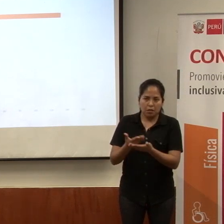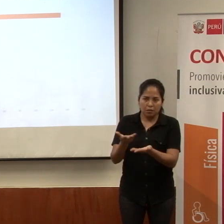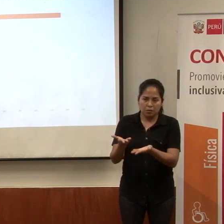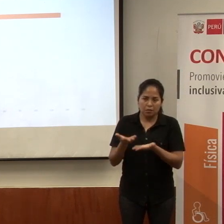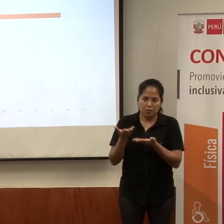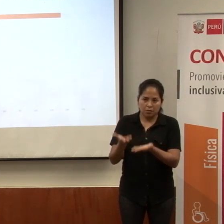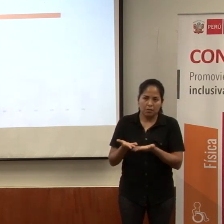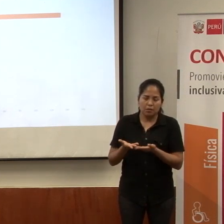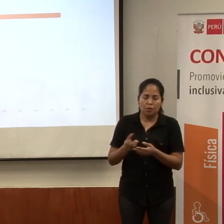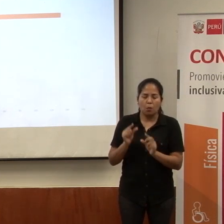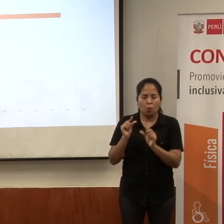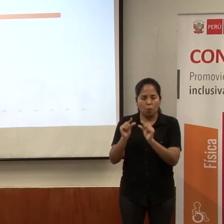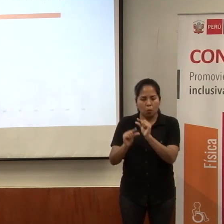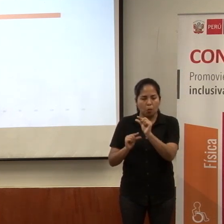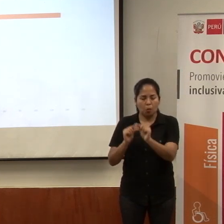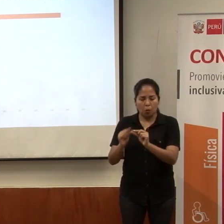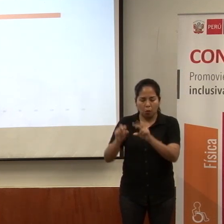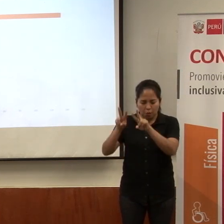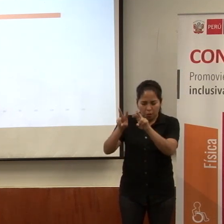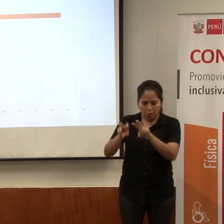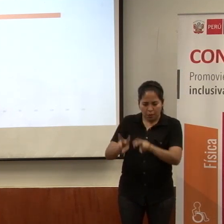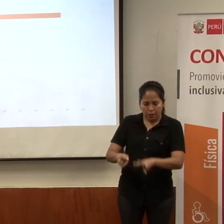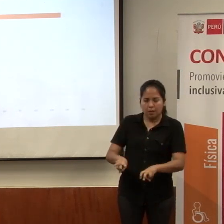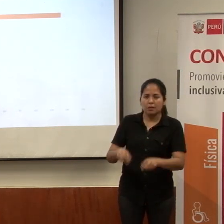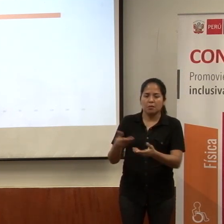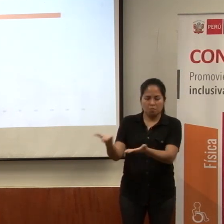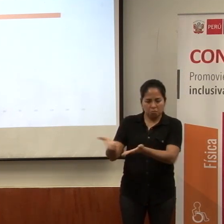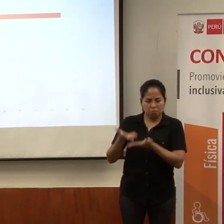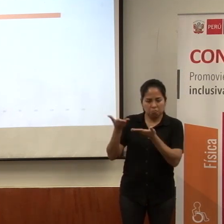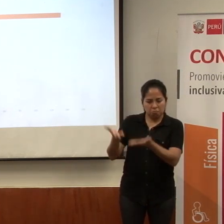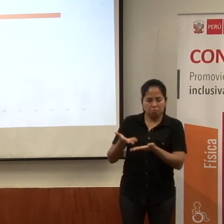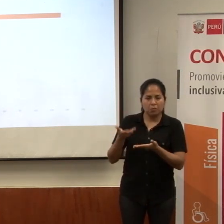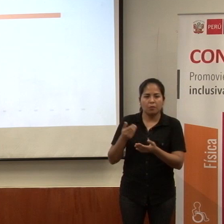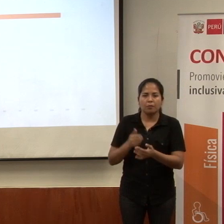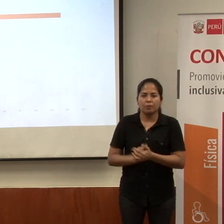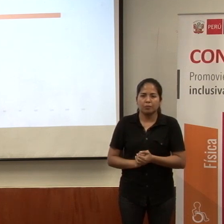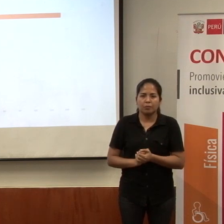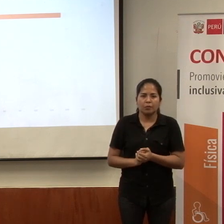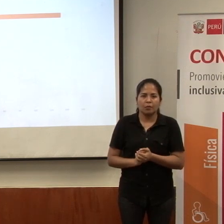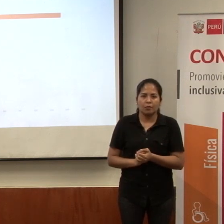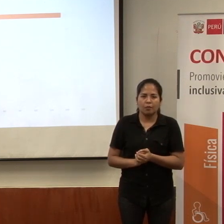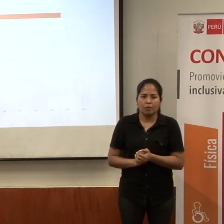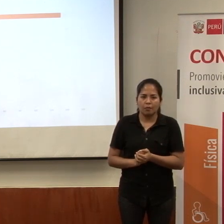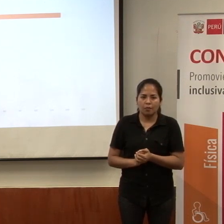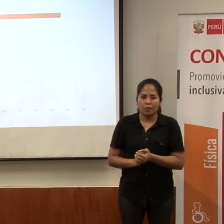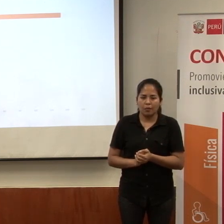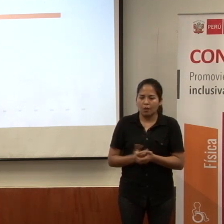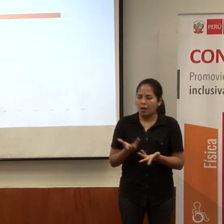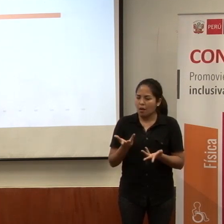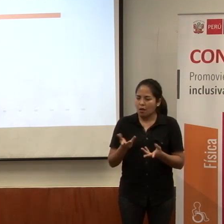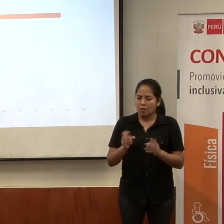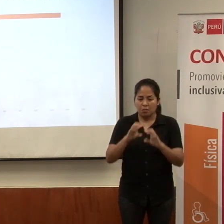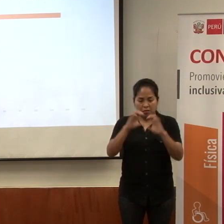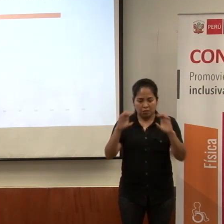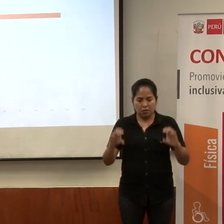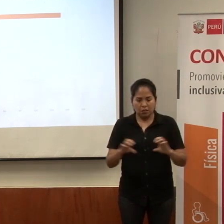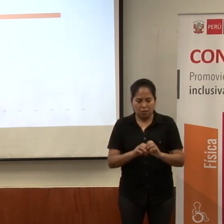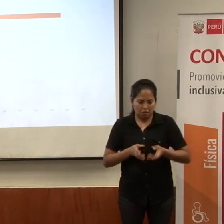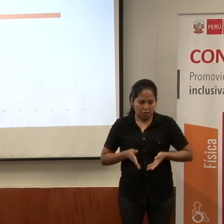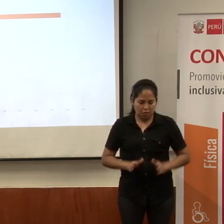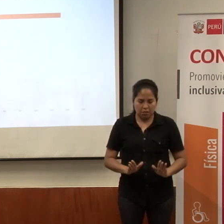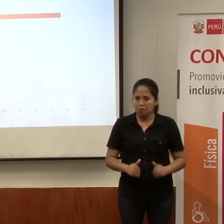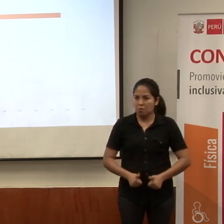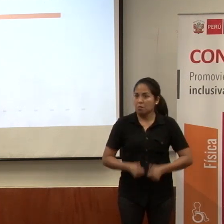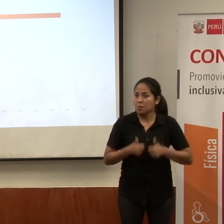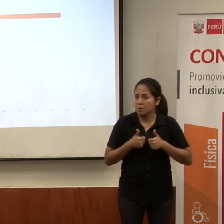datos y ahora hay un esfuerzo muy grande. Ahí hay una estrategia muy bonita que es el certificado de nacido vivo. Yo entiendo